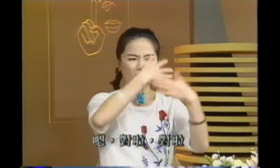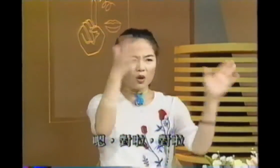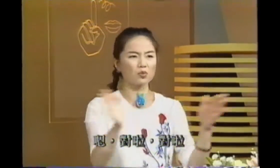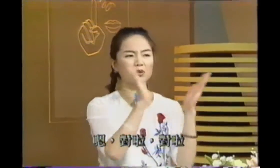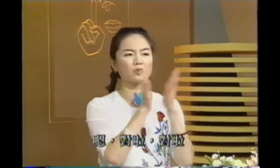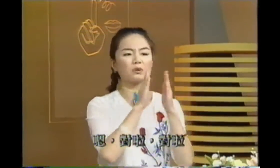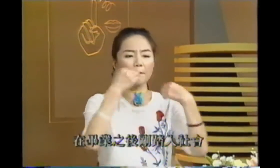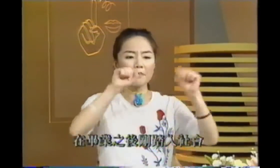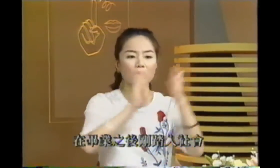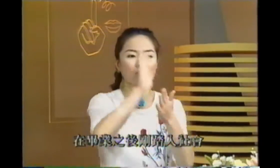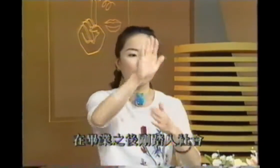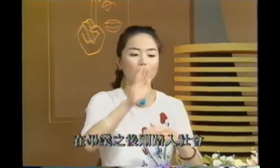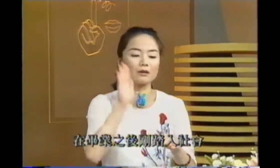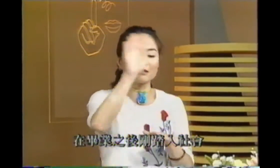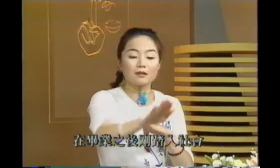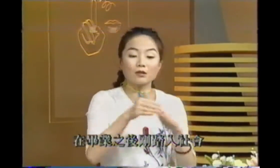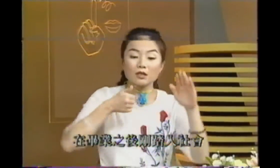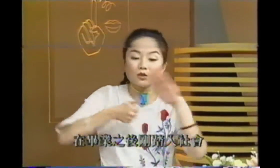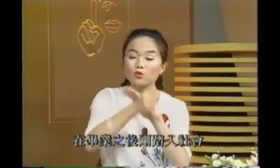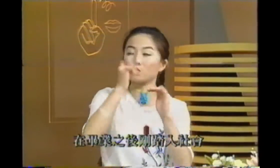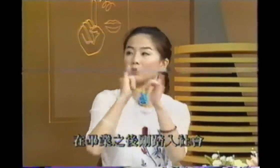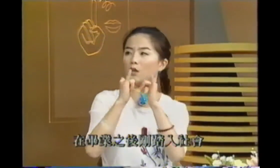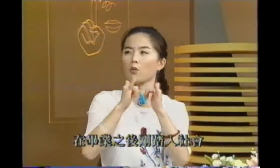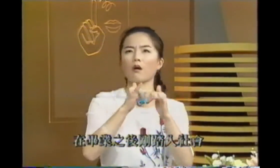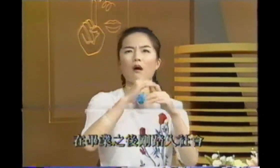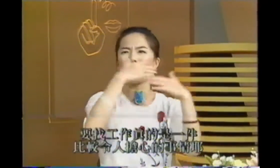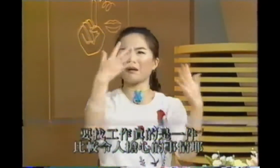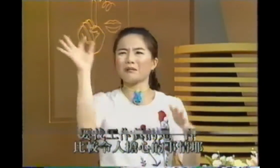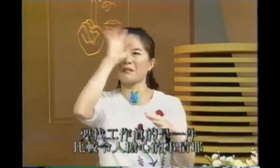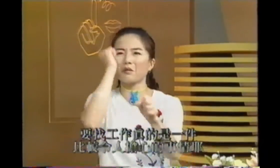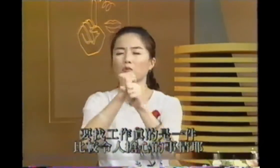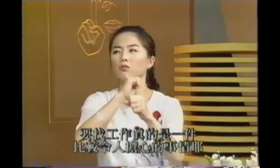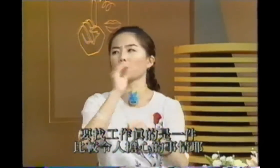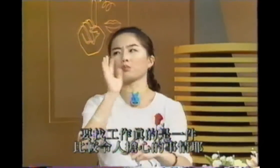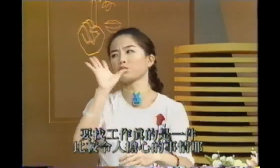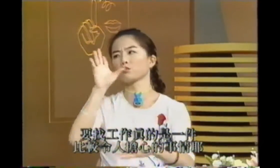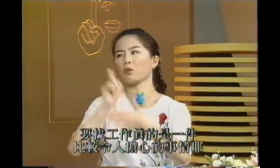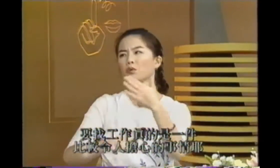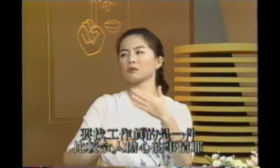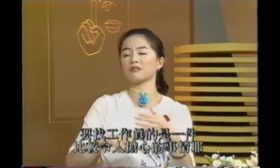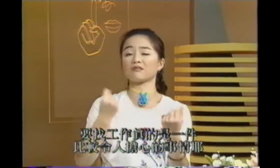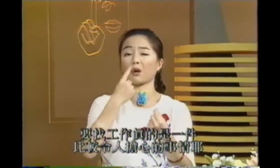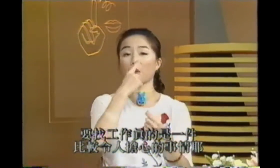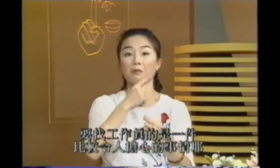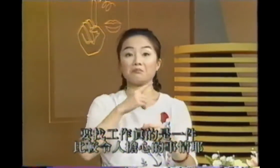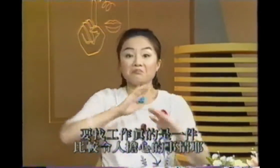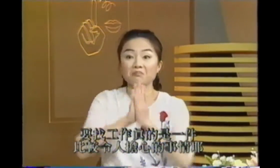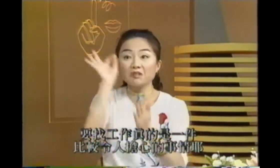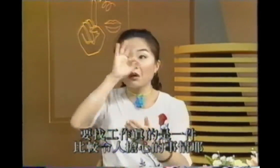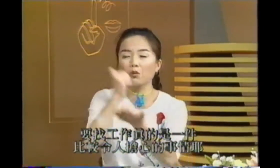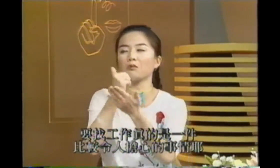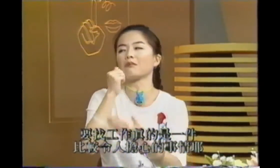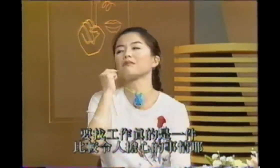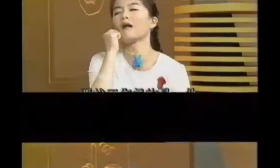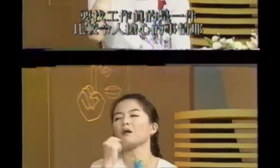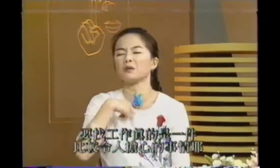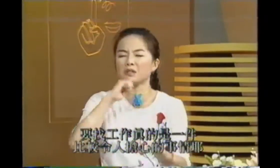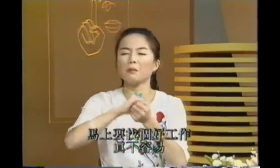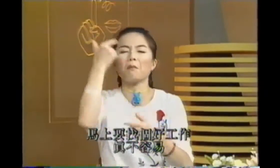对了，在毕业之后啊，刚踏入社会要找工作，真的是一件比较令人担心的事情哎。马上要找